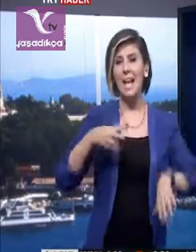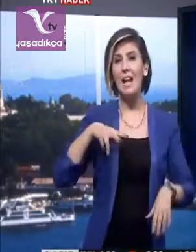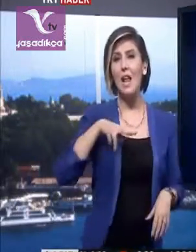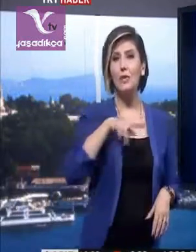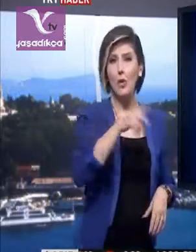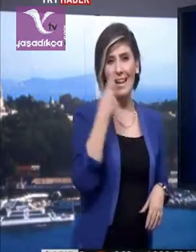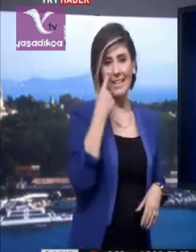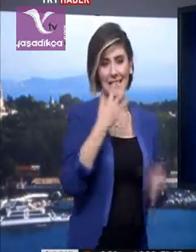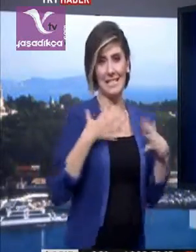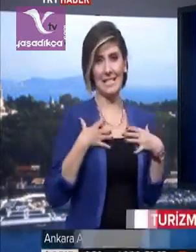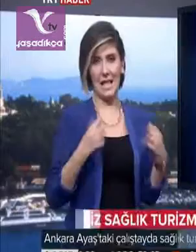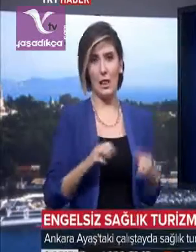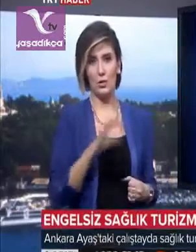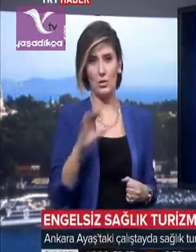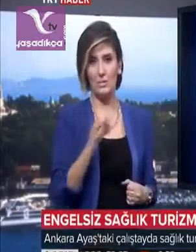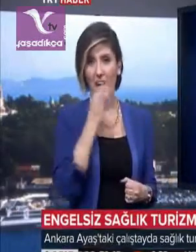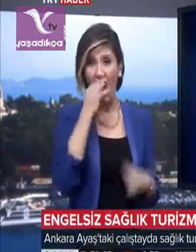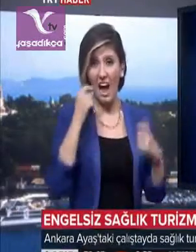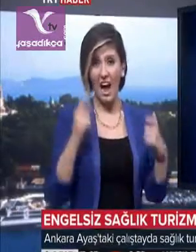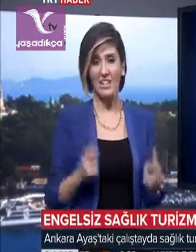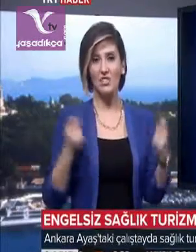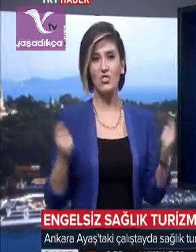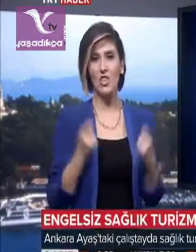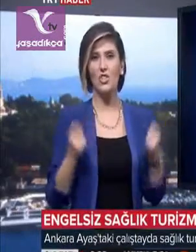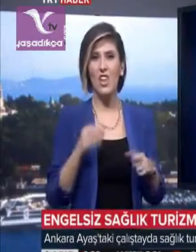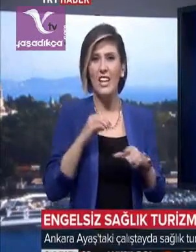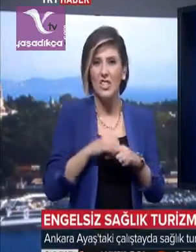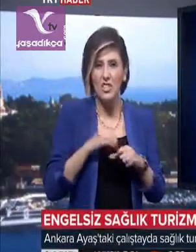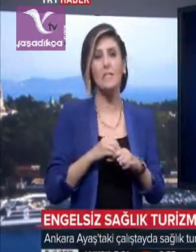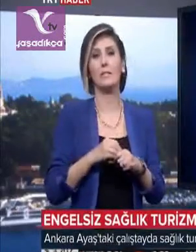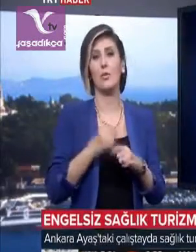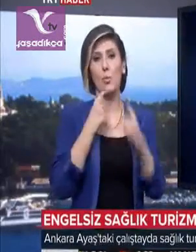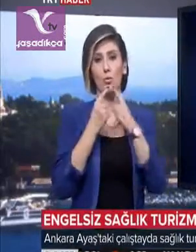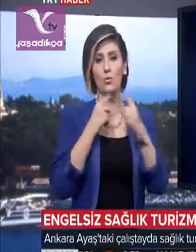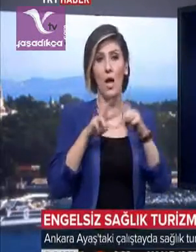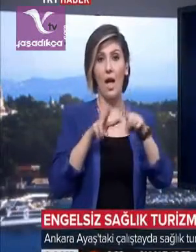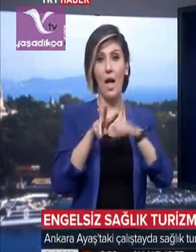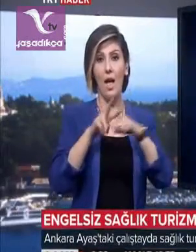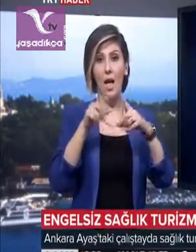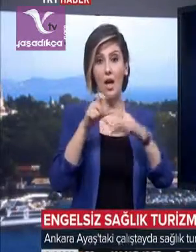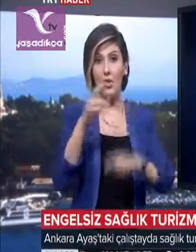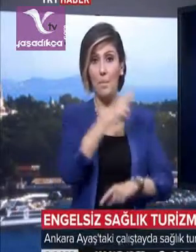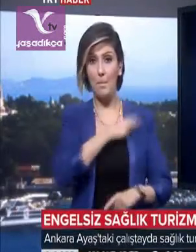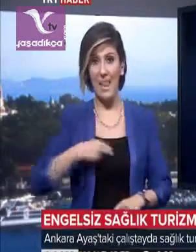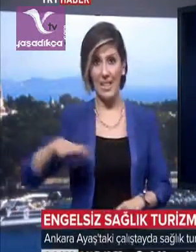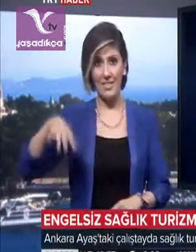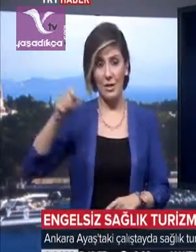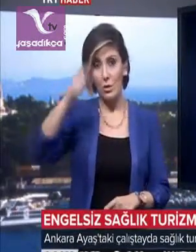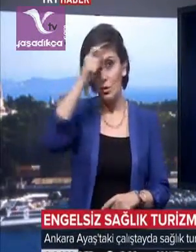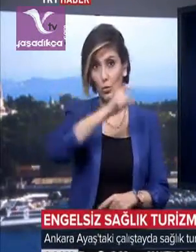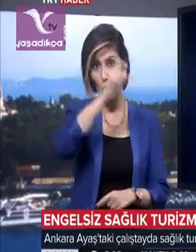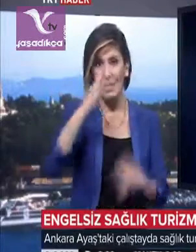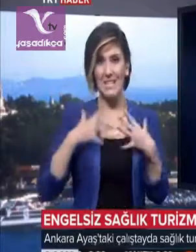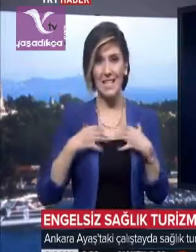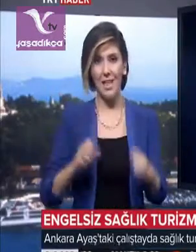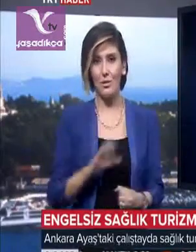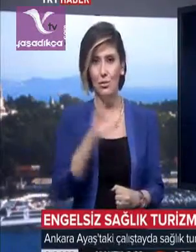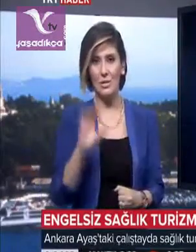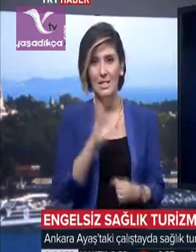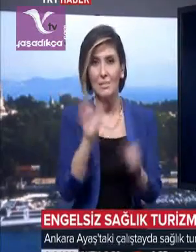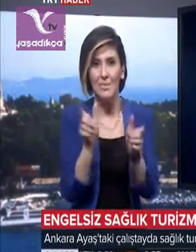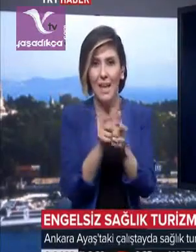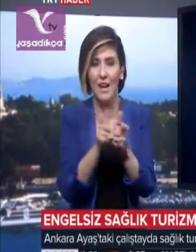Engellilere yönelik sağlık turizmi Ankara'daki Çalıştay'da ele alındı. Ayaş Belediyesi ile Türkiye Sağlık Turizmi